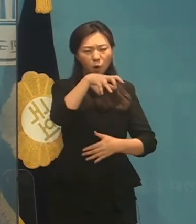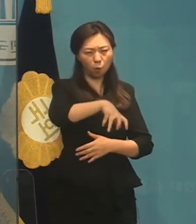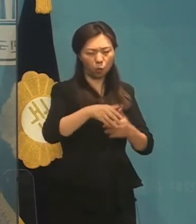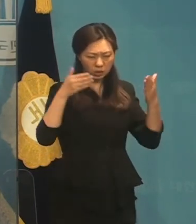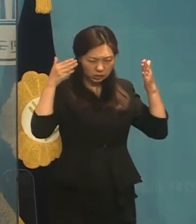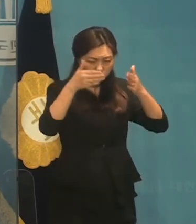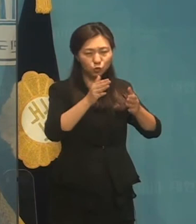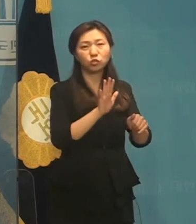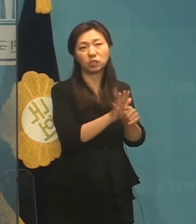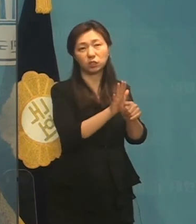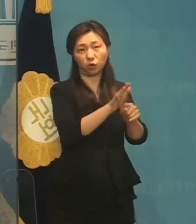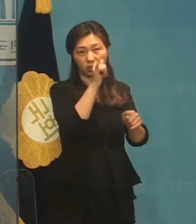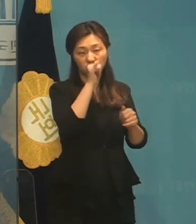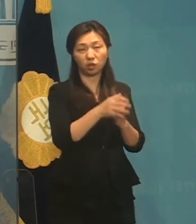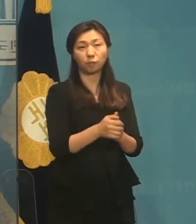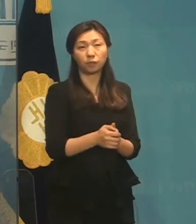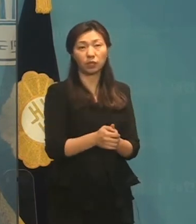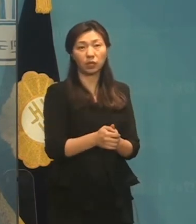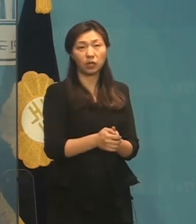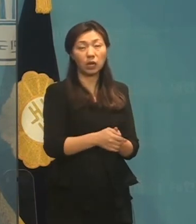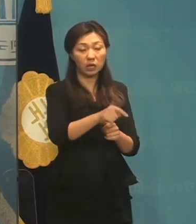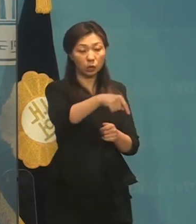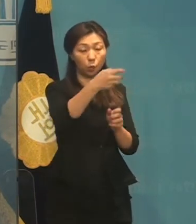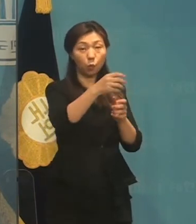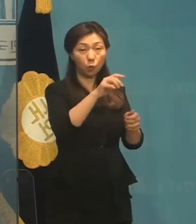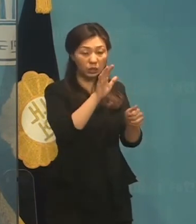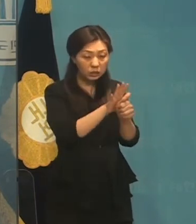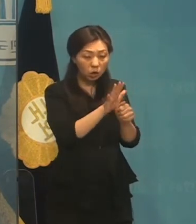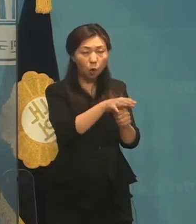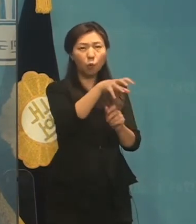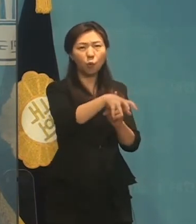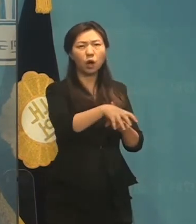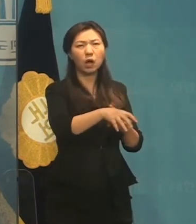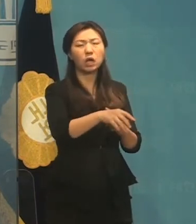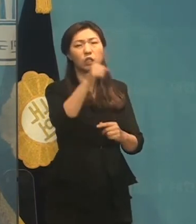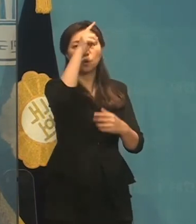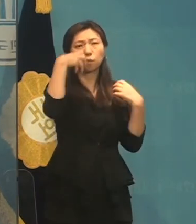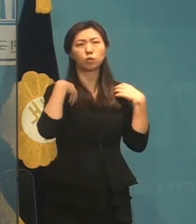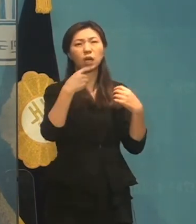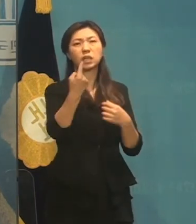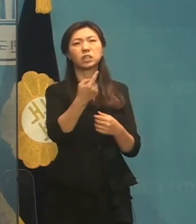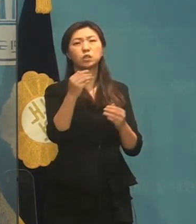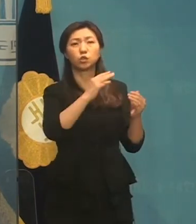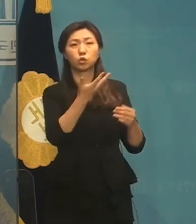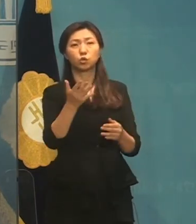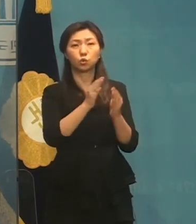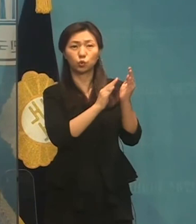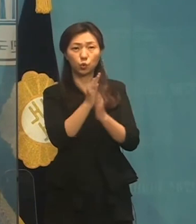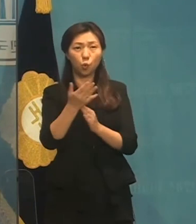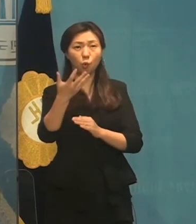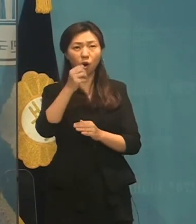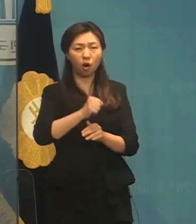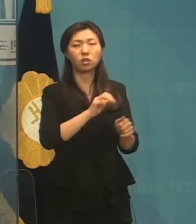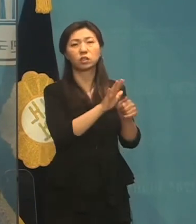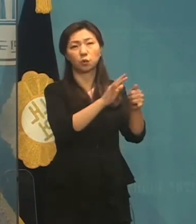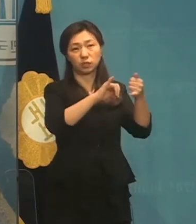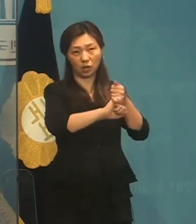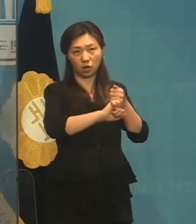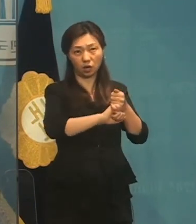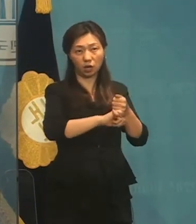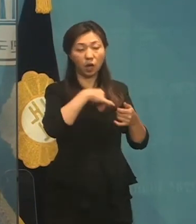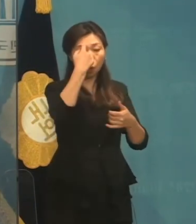지원하겠습니다. 접경지역 발전기금을 조성, 정부에게서 매년 1천억 원을 지원하겠습니다.